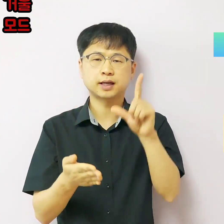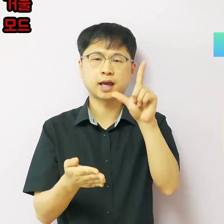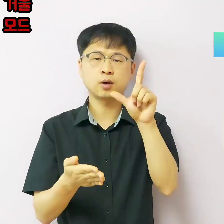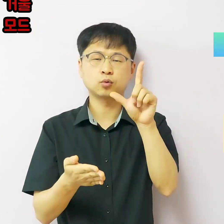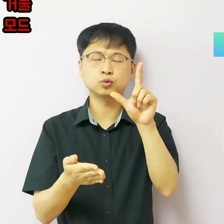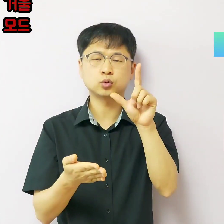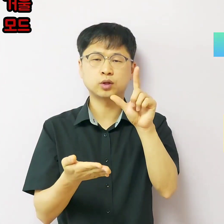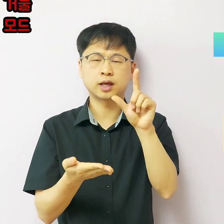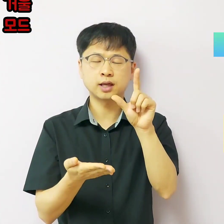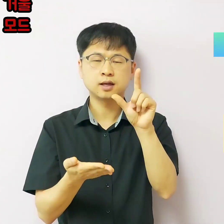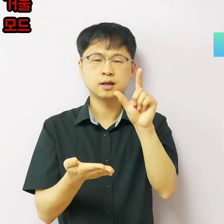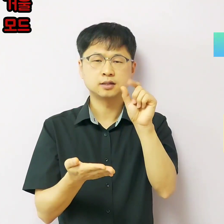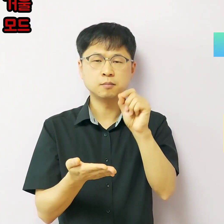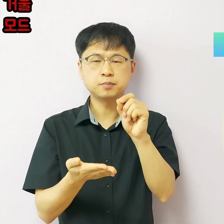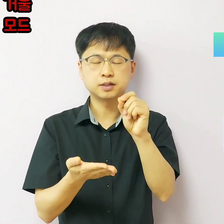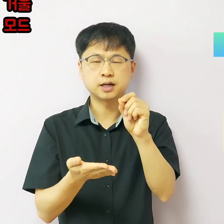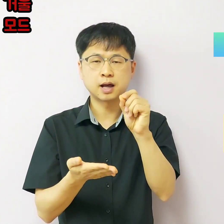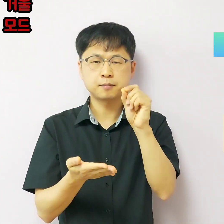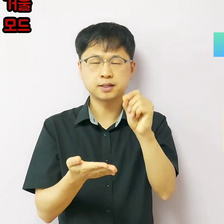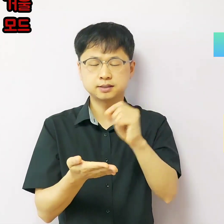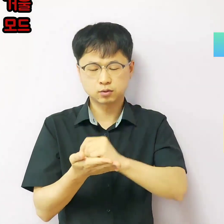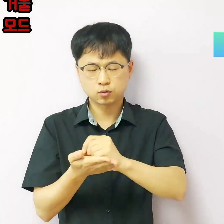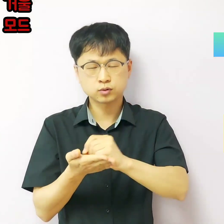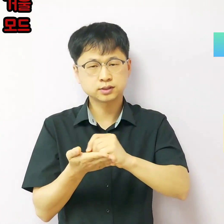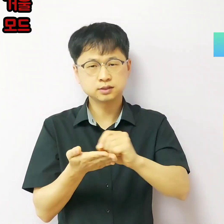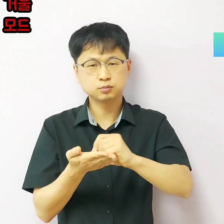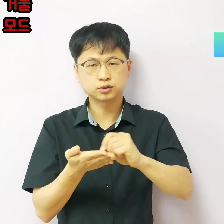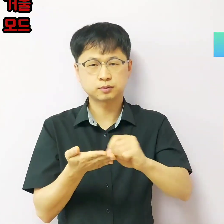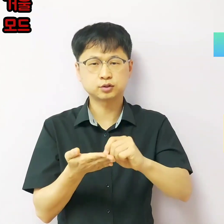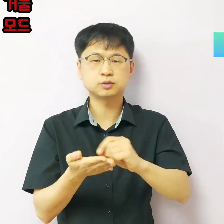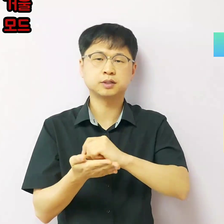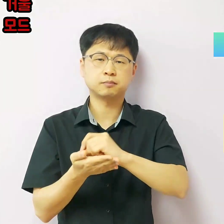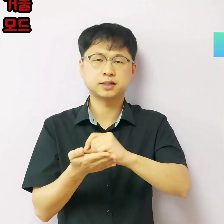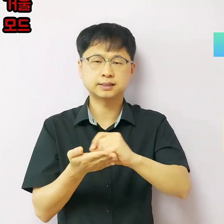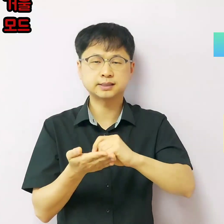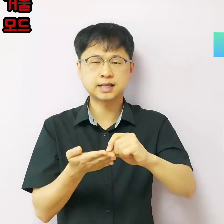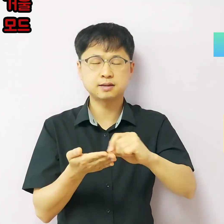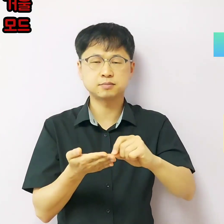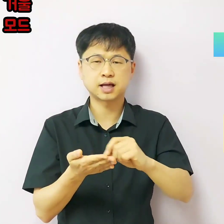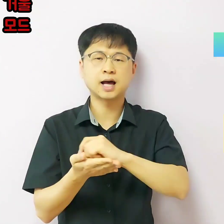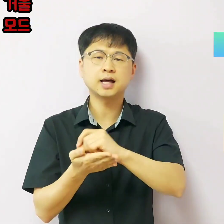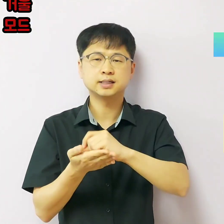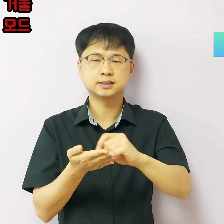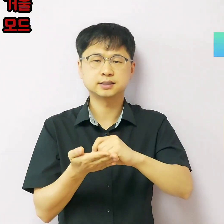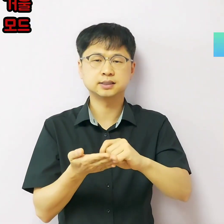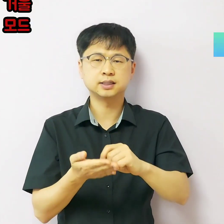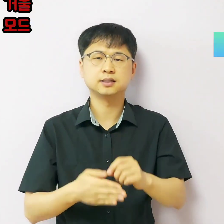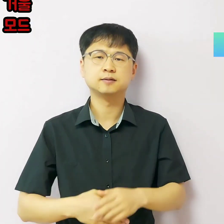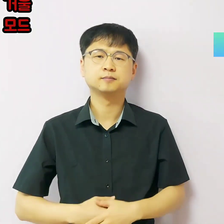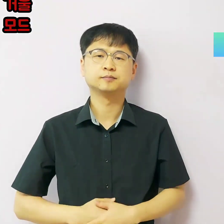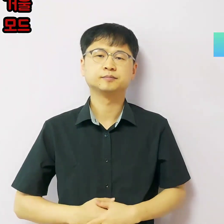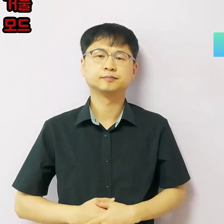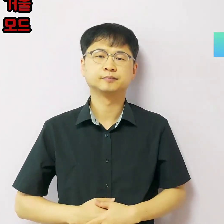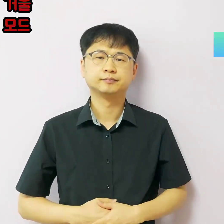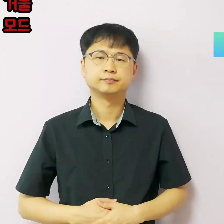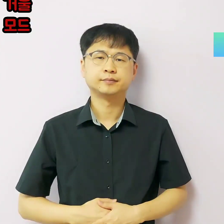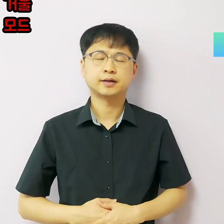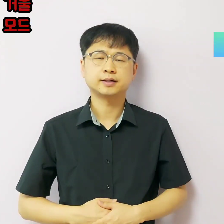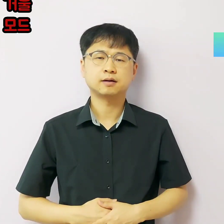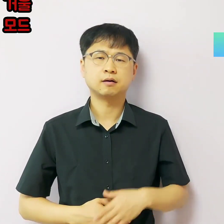왼손바닥에 오른손에 연필이나 펜을 잡고 쓰는 모습 해주시면 됩니다. 쓰다입니다. 쓰인. 네,